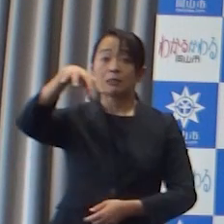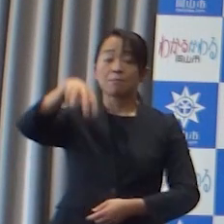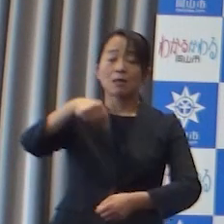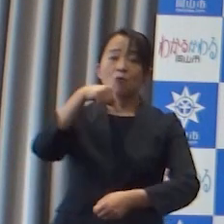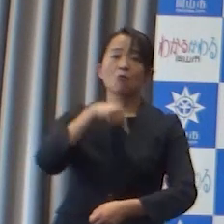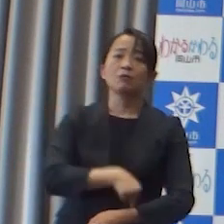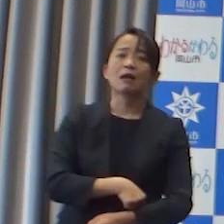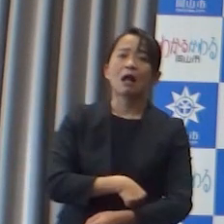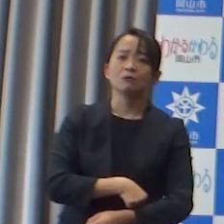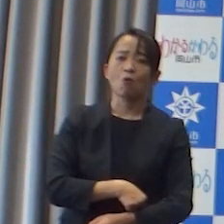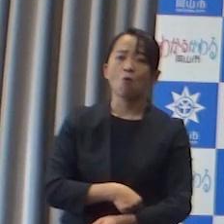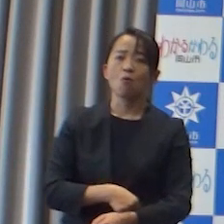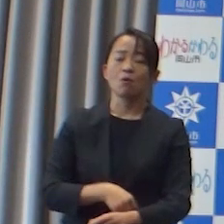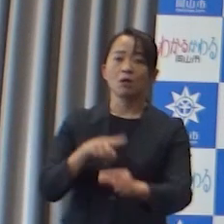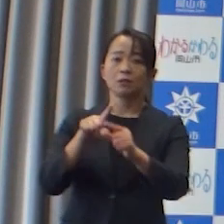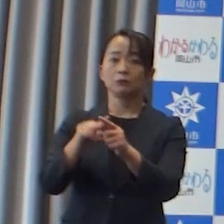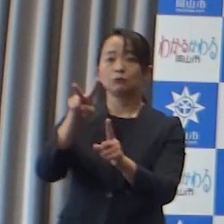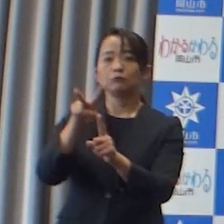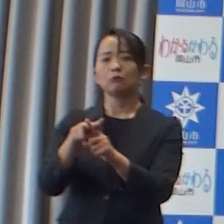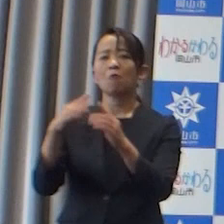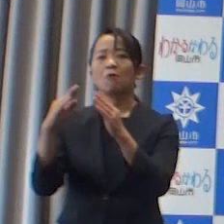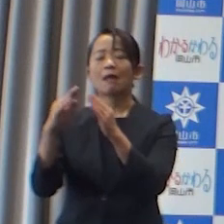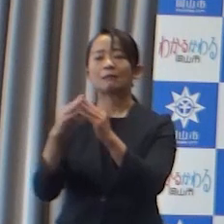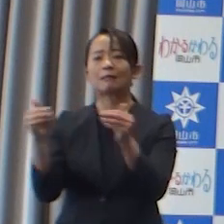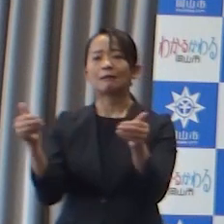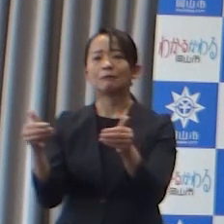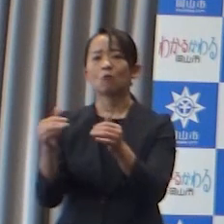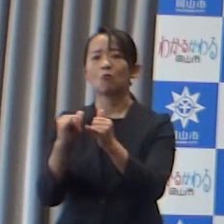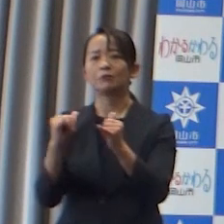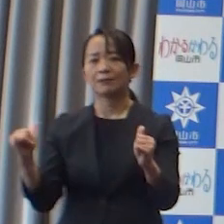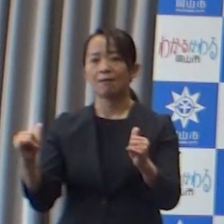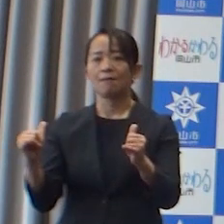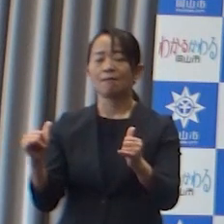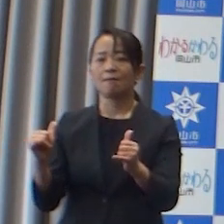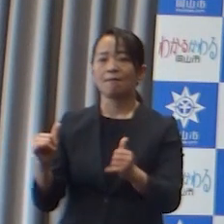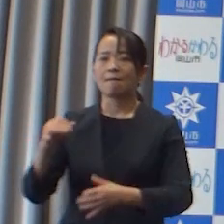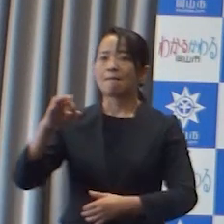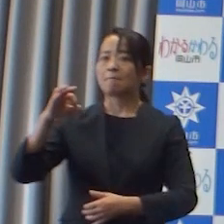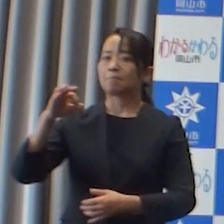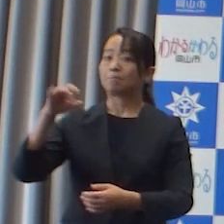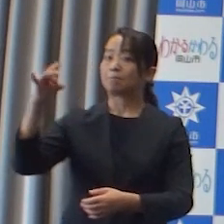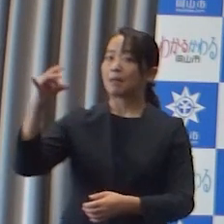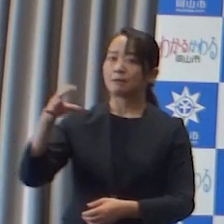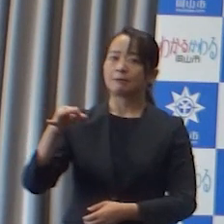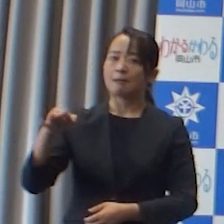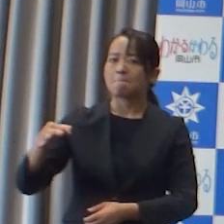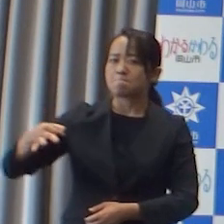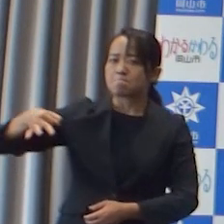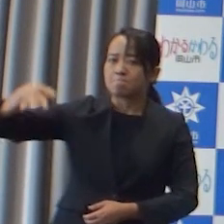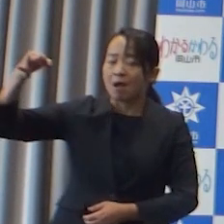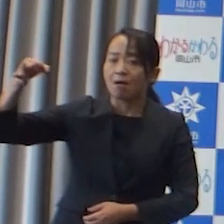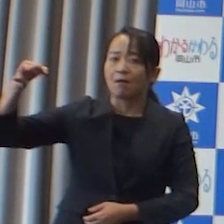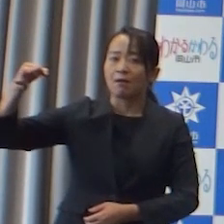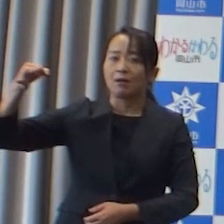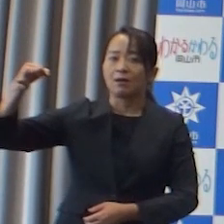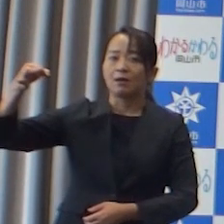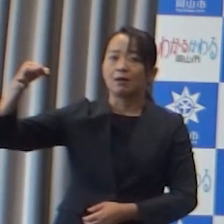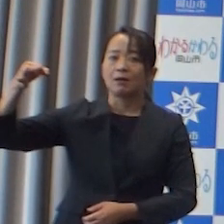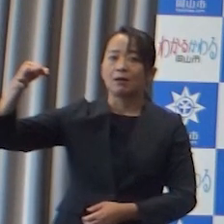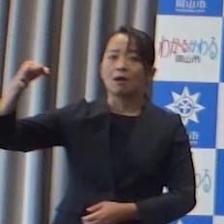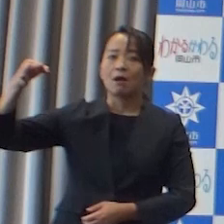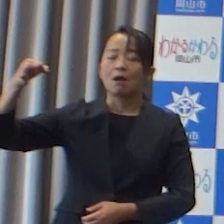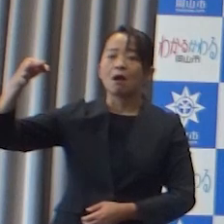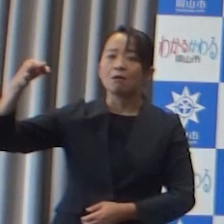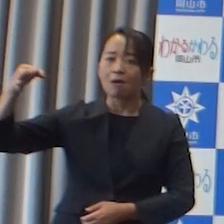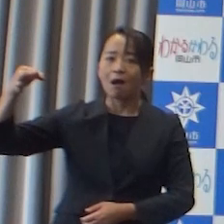の市場内の中小零細事業者であり、電気代の急激な高騰や